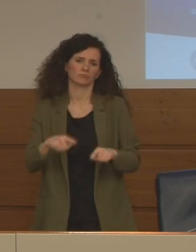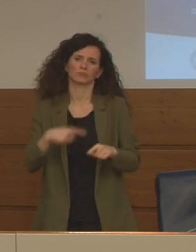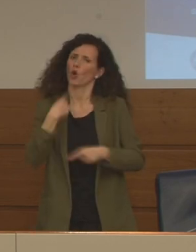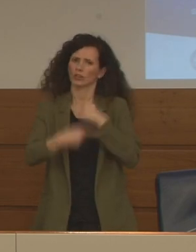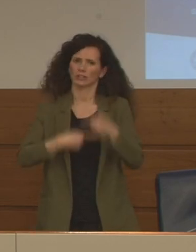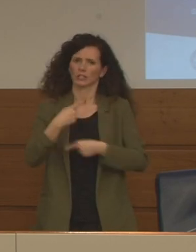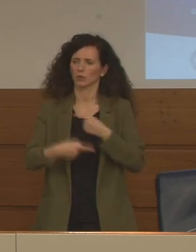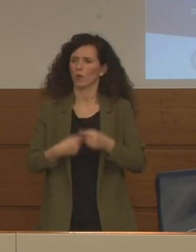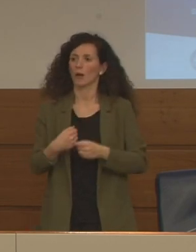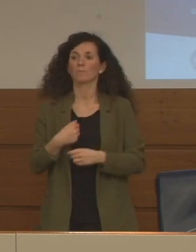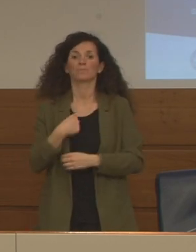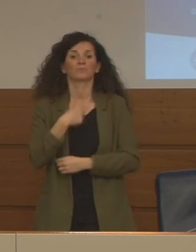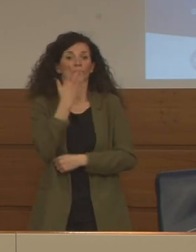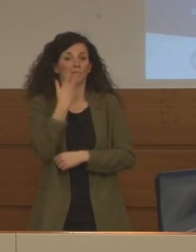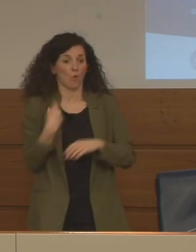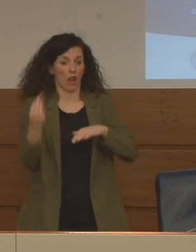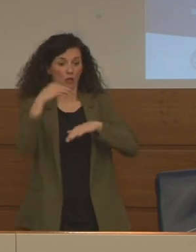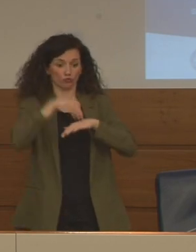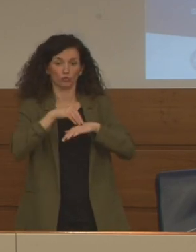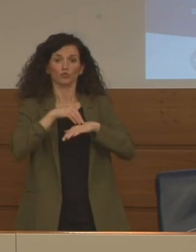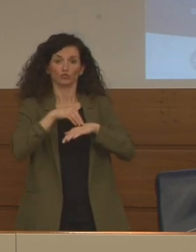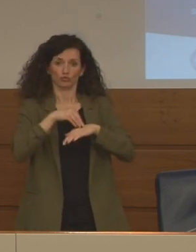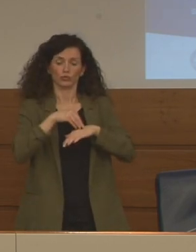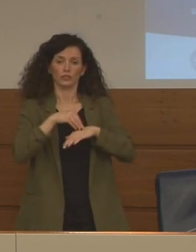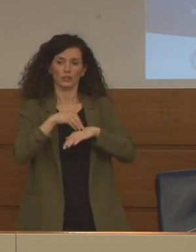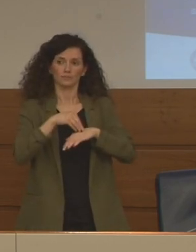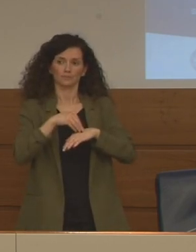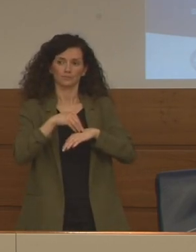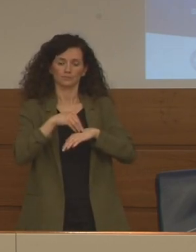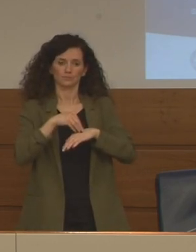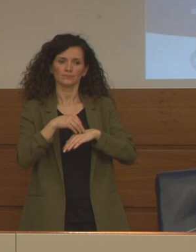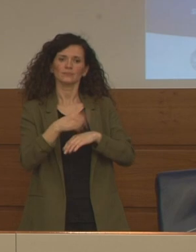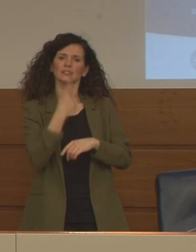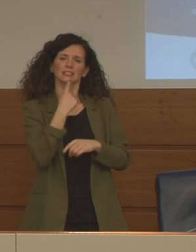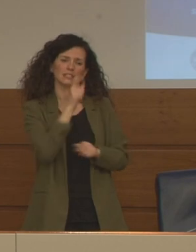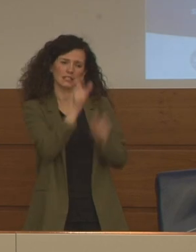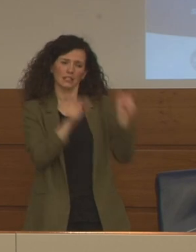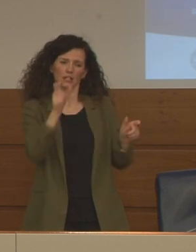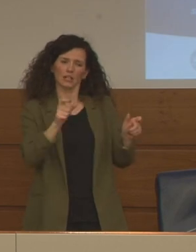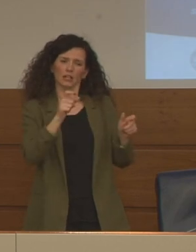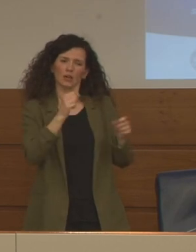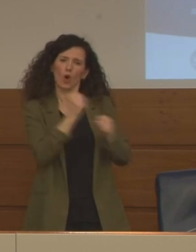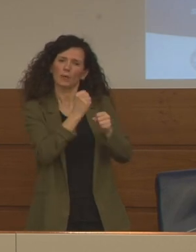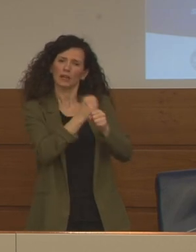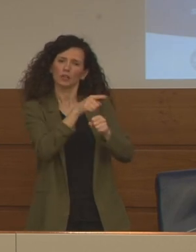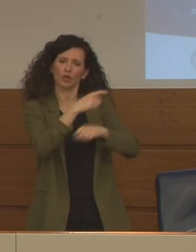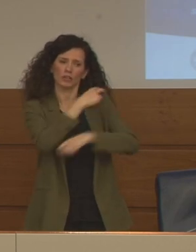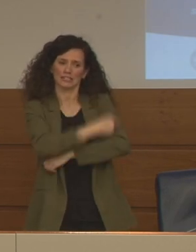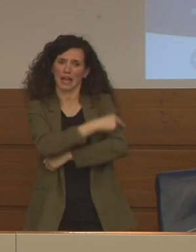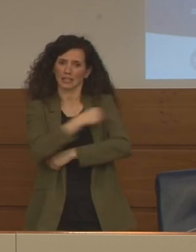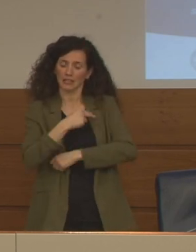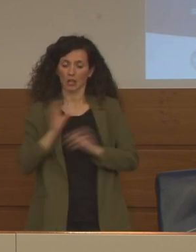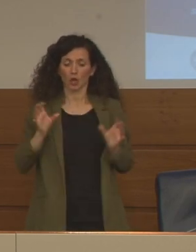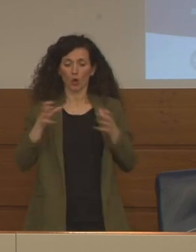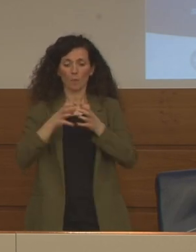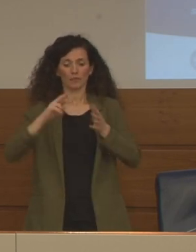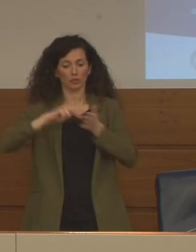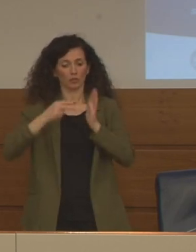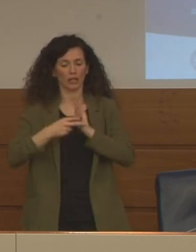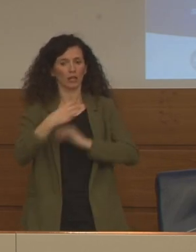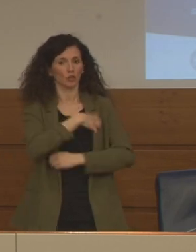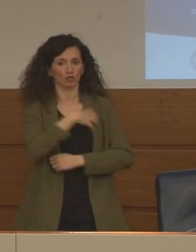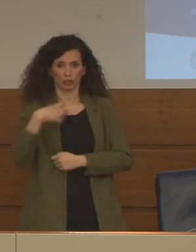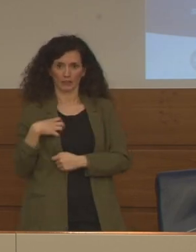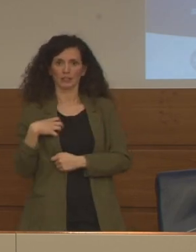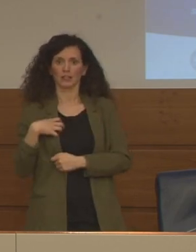credo aggiungo sono elemento anche per quanto riguarda gli operatori sanitari comunque comitato tecnico scientifico e